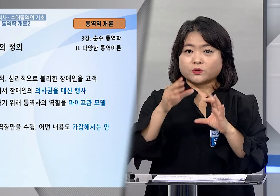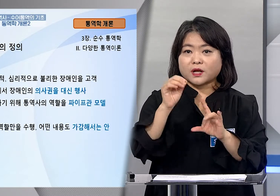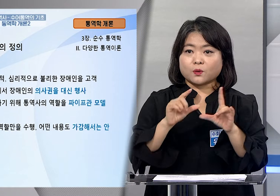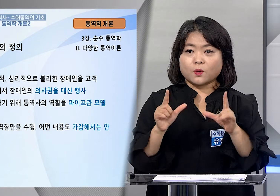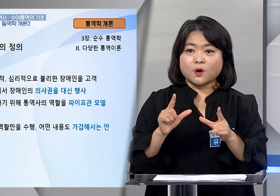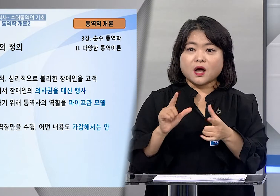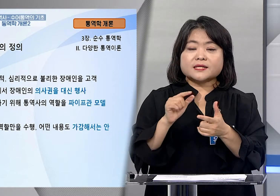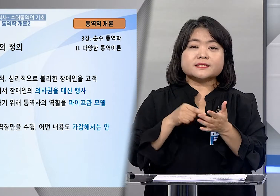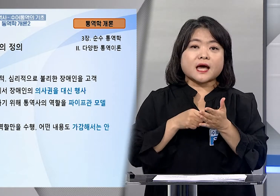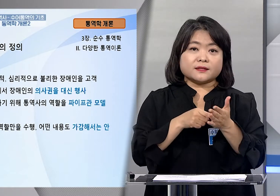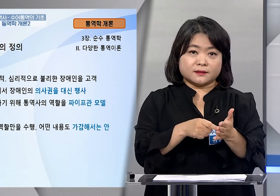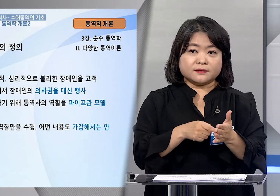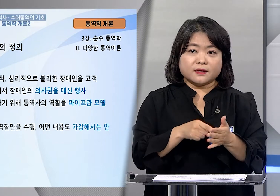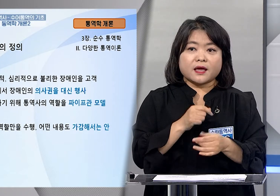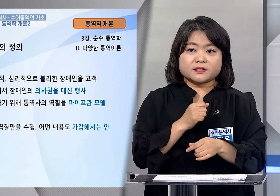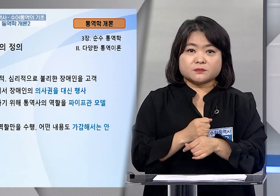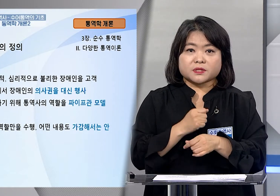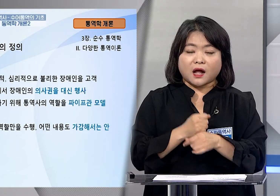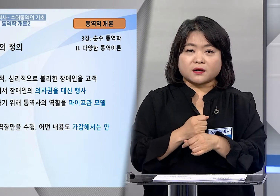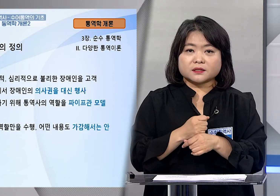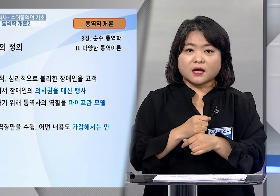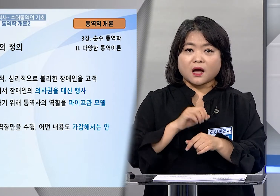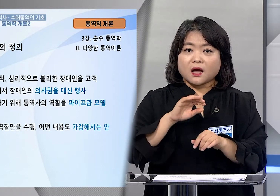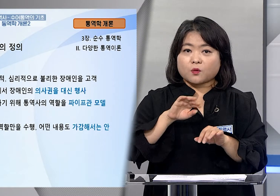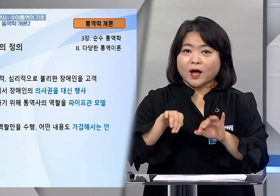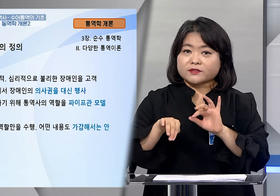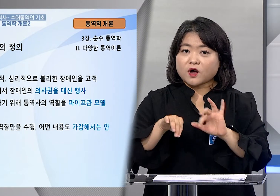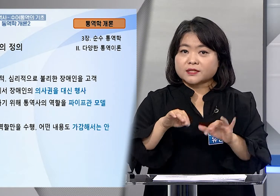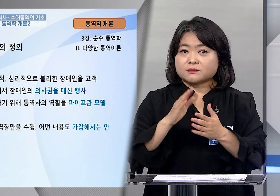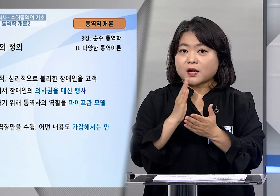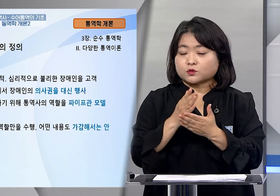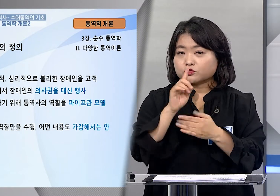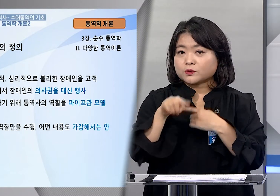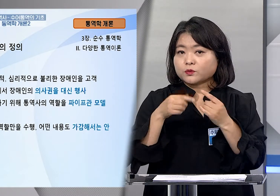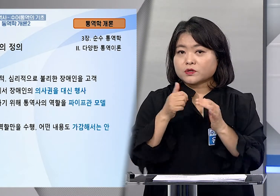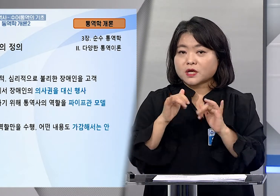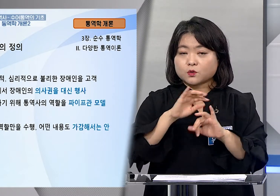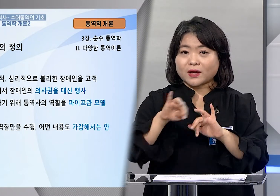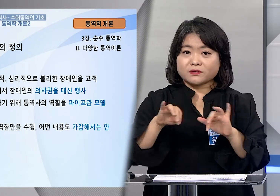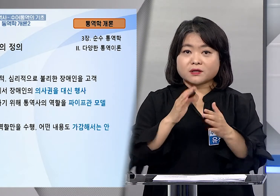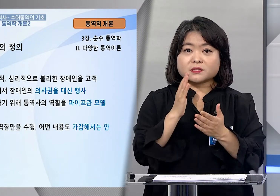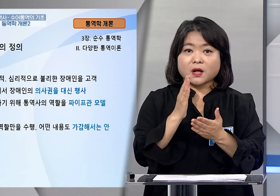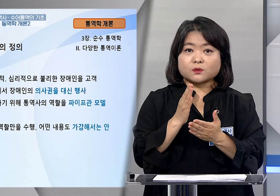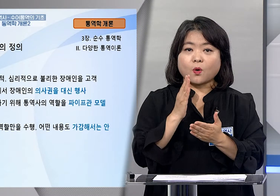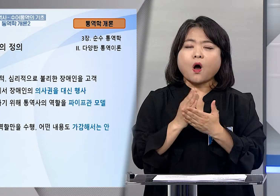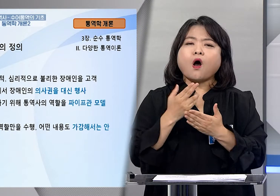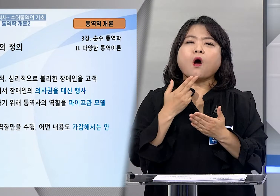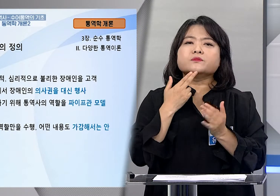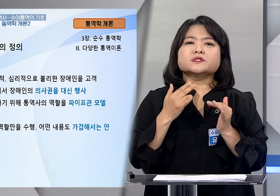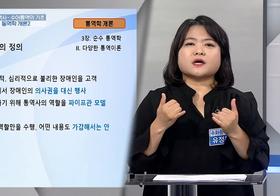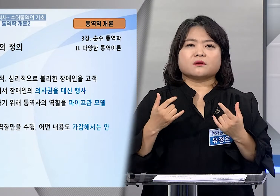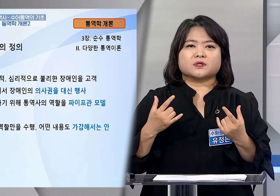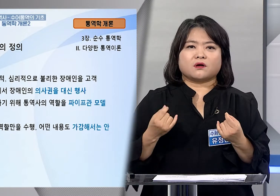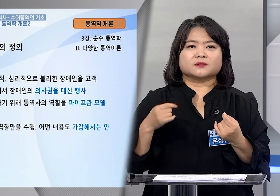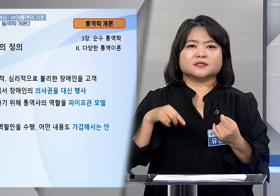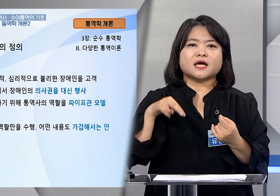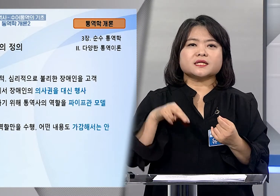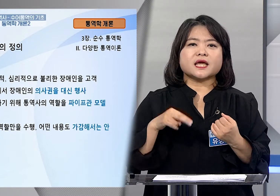모델로 제안했습니다. 그러니까 관여하지 말고, 수화 통역사는 관여하지 말고 없는 사람처럼 그 자리에